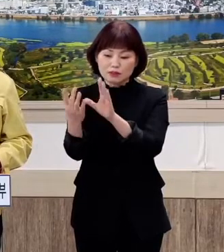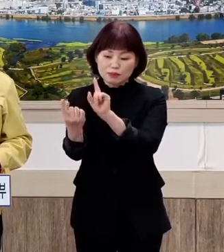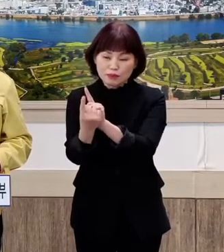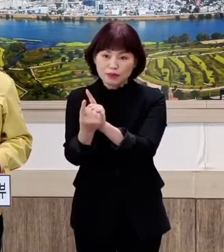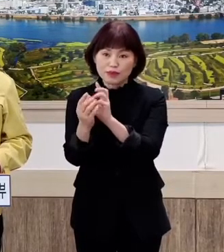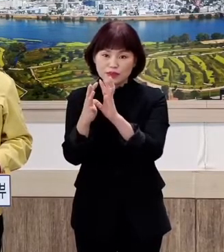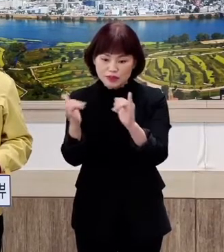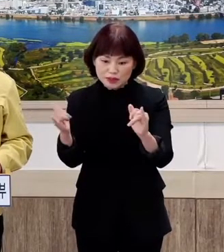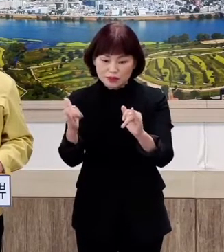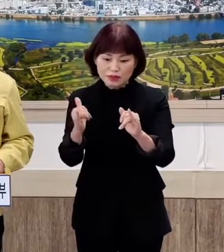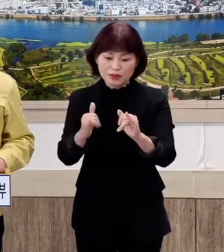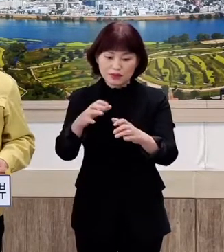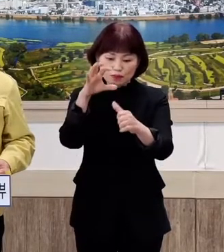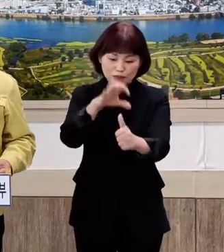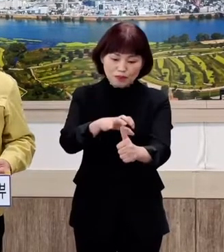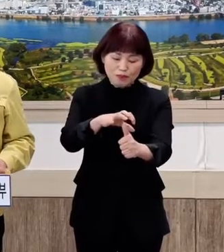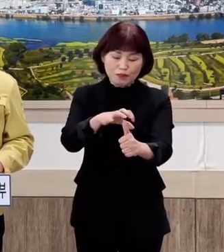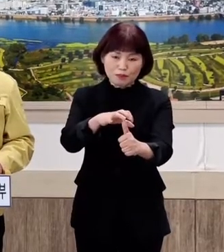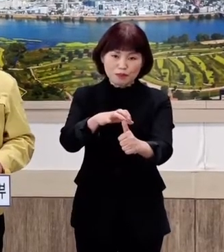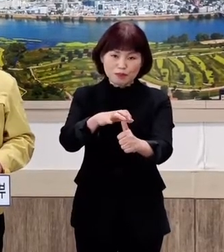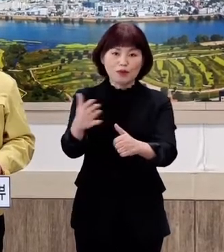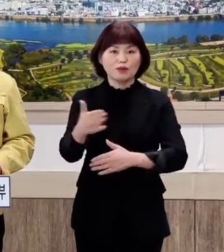격리가 면제됩니다.